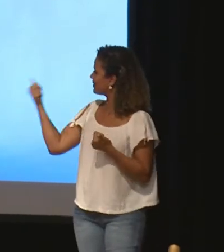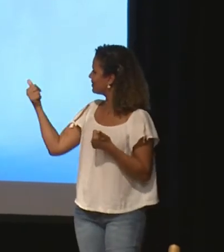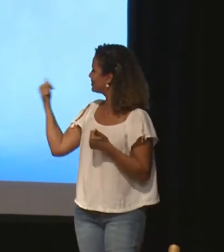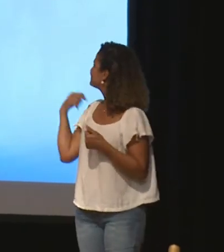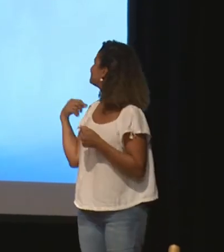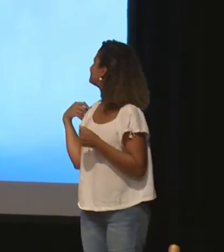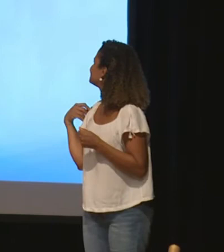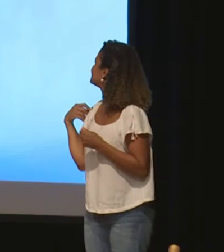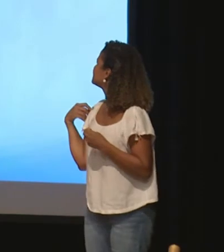desenvolvimento. Pode voltar.